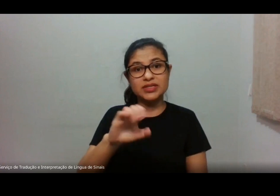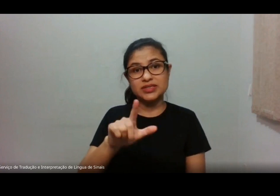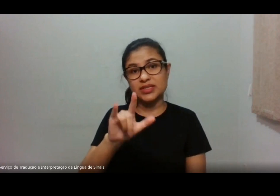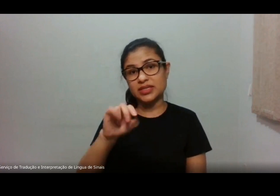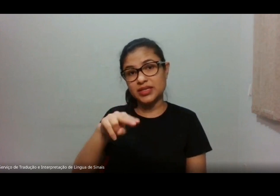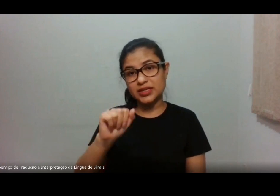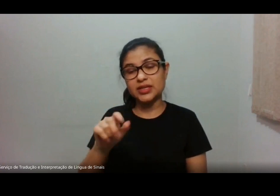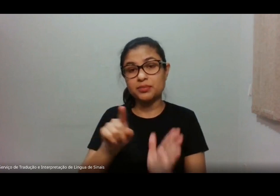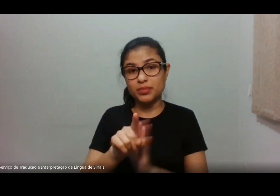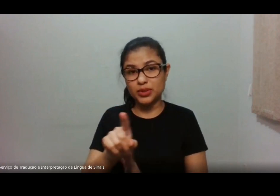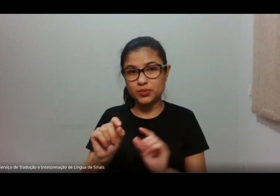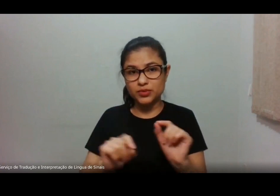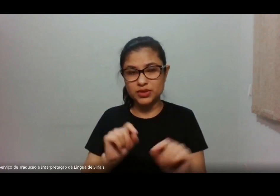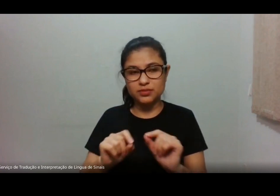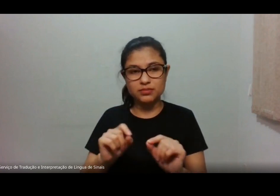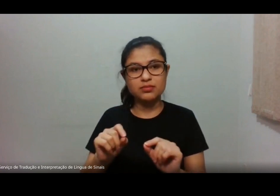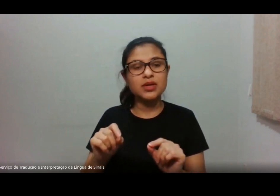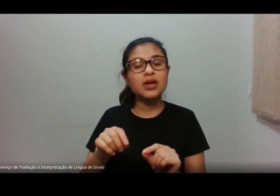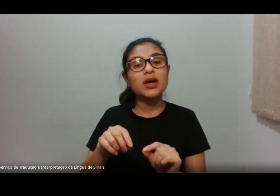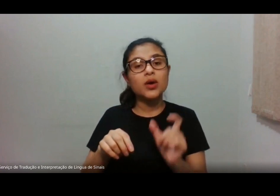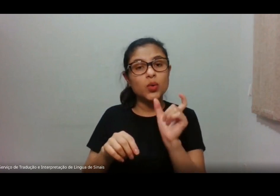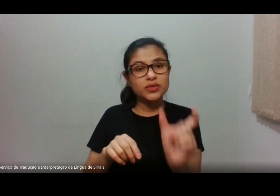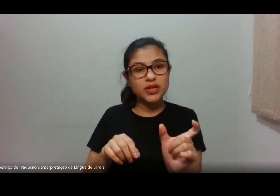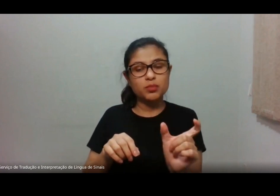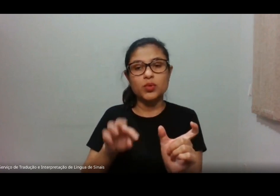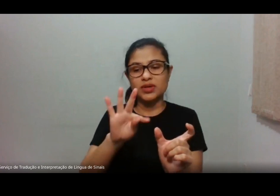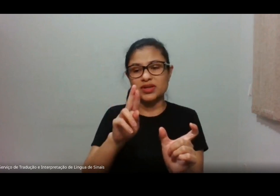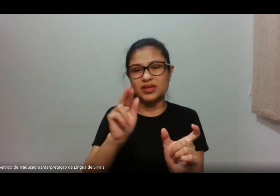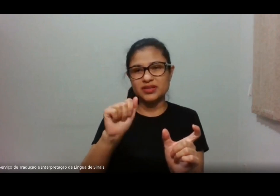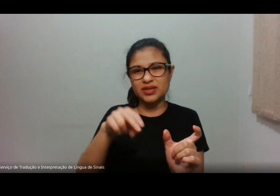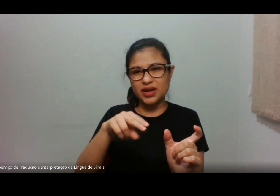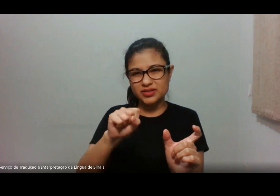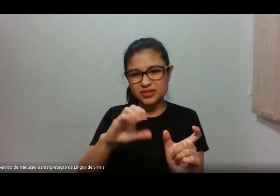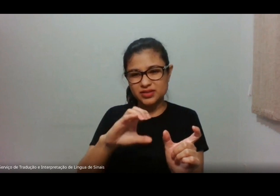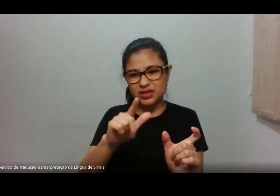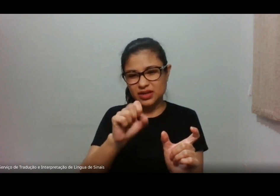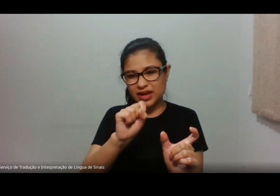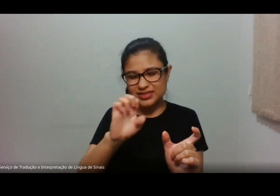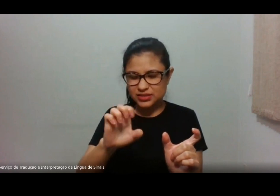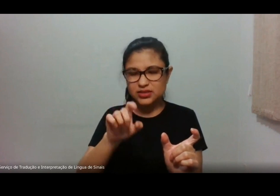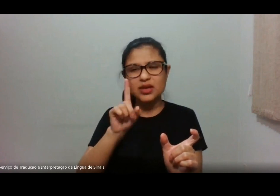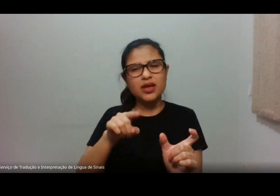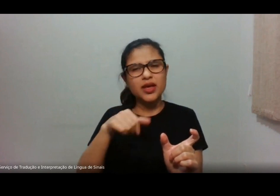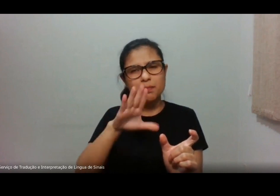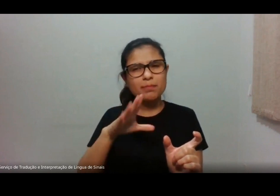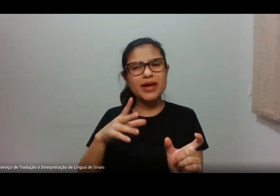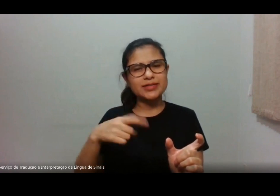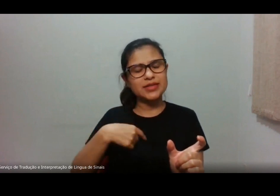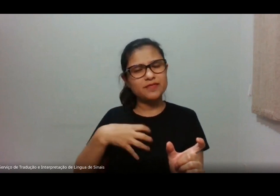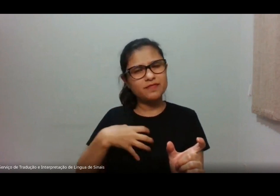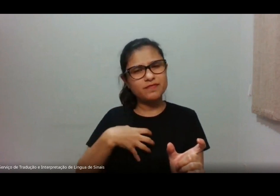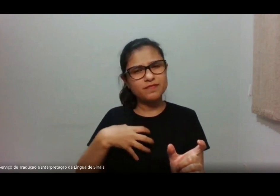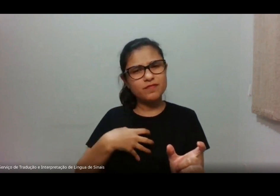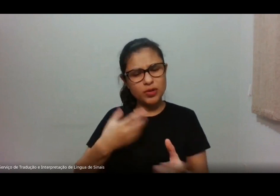Celina. A Celina te pergunta, então, a noção do termo transclasse está mais ligada a um estado